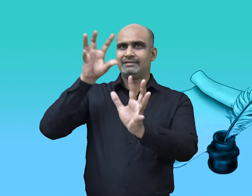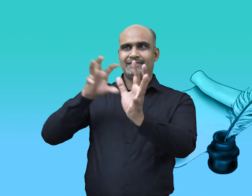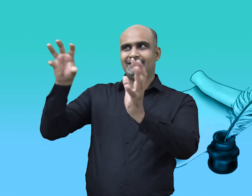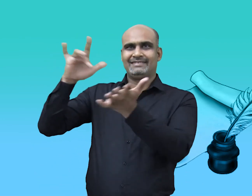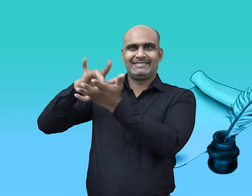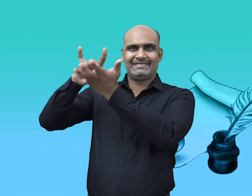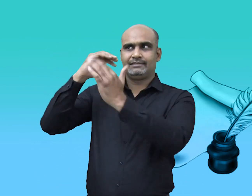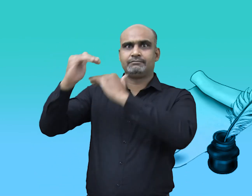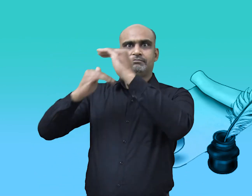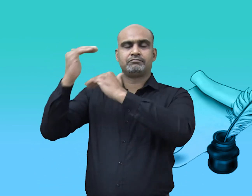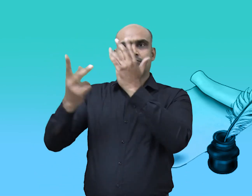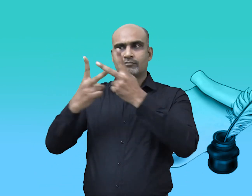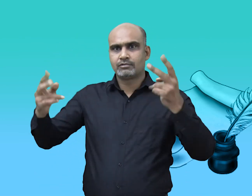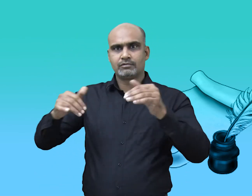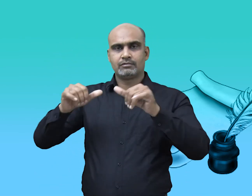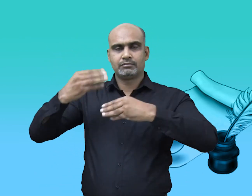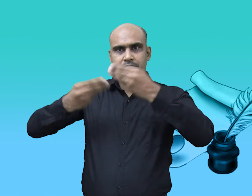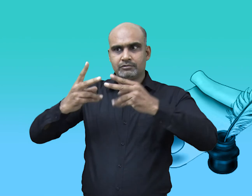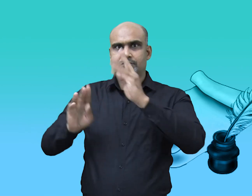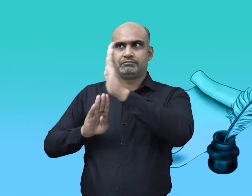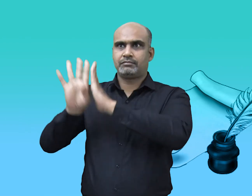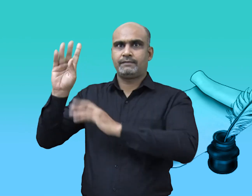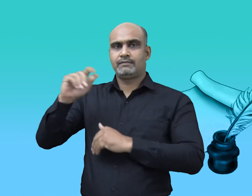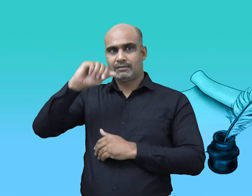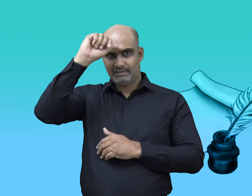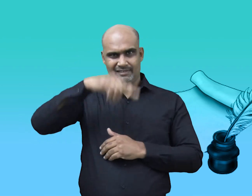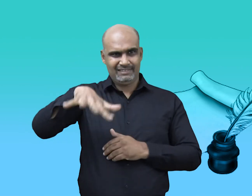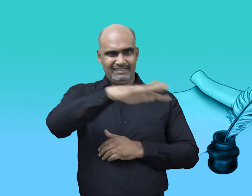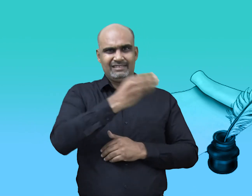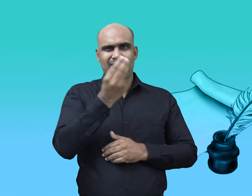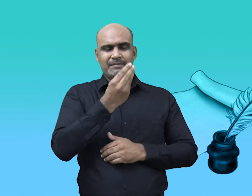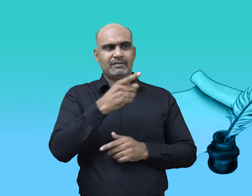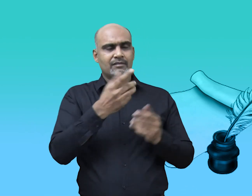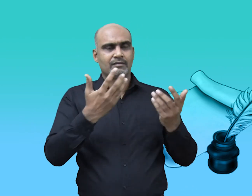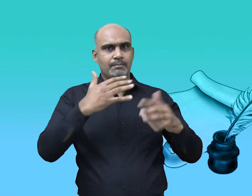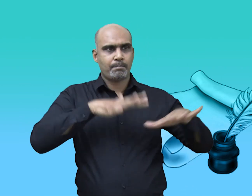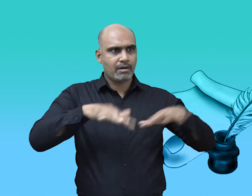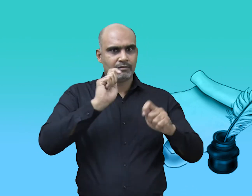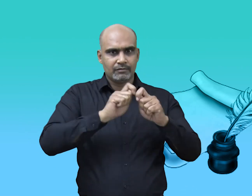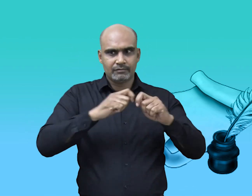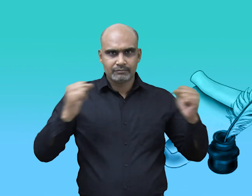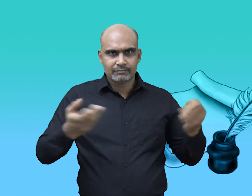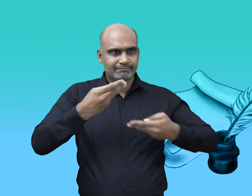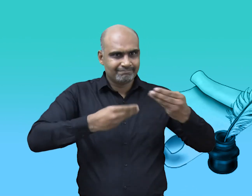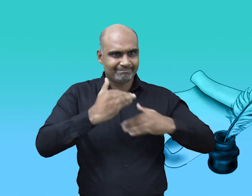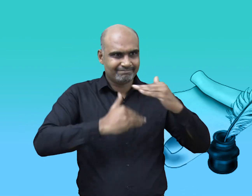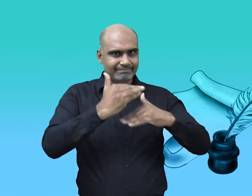आगे कवि ने बताया है कि किस प्रकार विकसित देश विकासशील देशों को सीख देते हैं। वे उन्हें बताते हैं